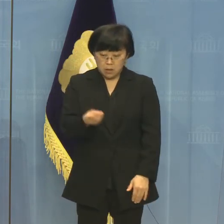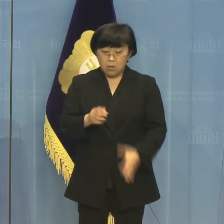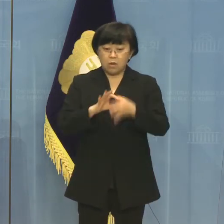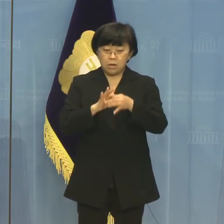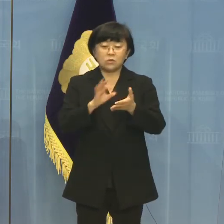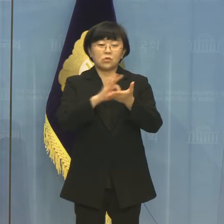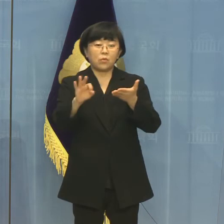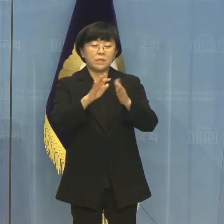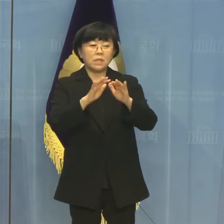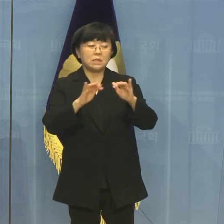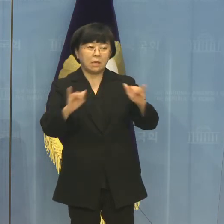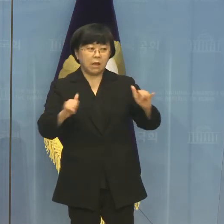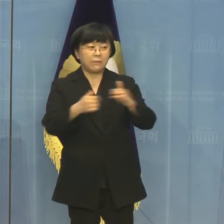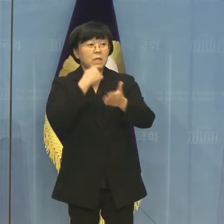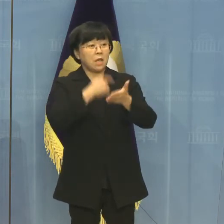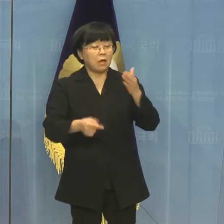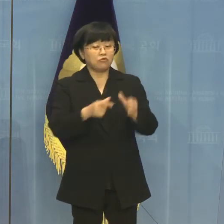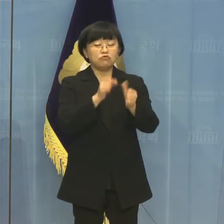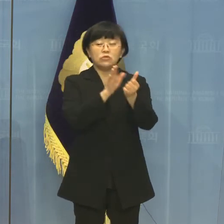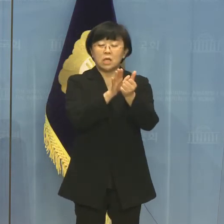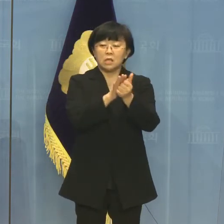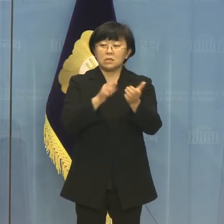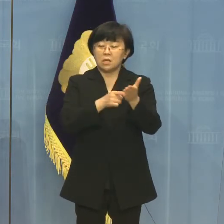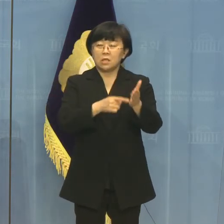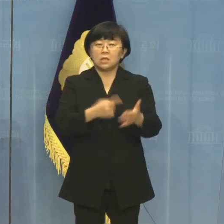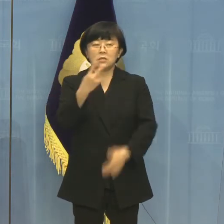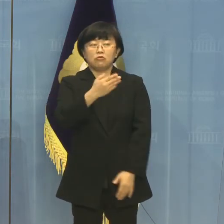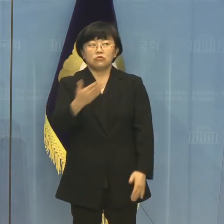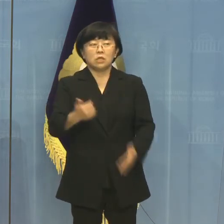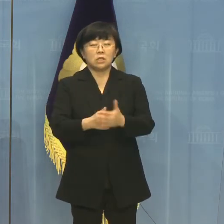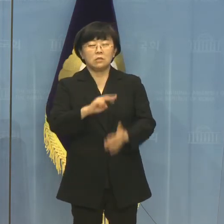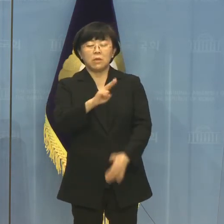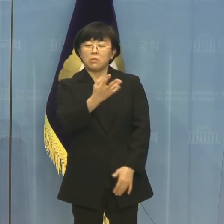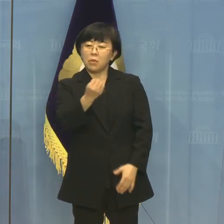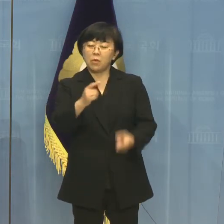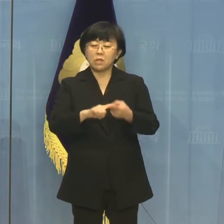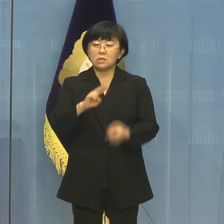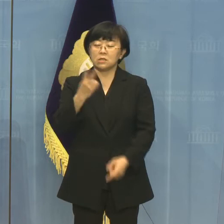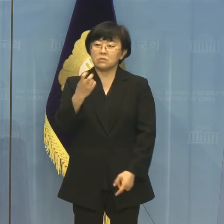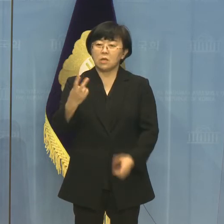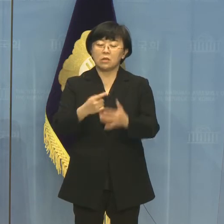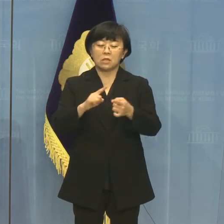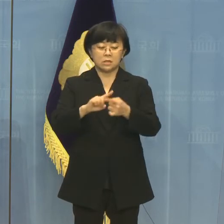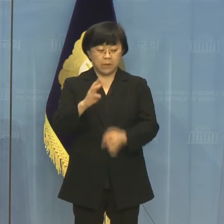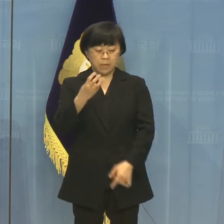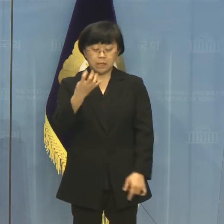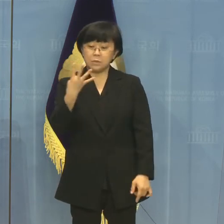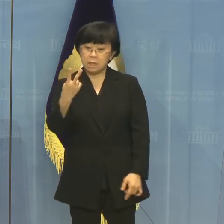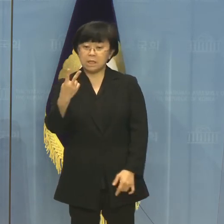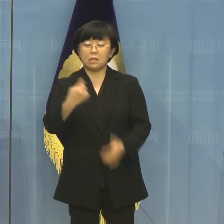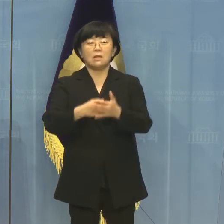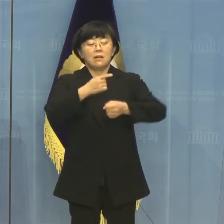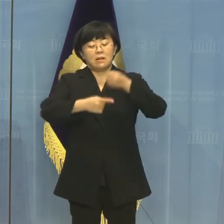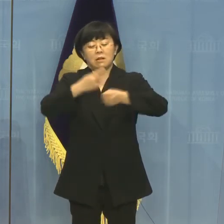관련 소비자 피해 구제 신청이 2009년에 276건, 2020년에는 342건으로